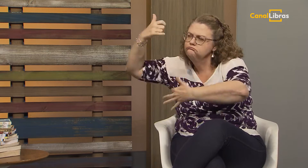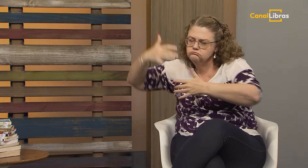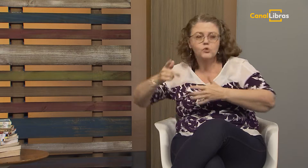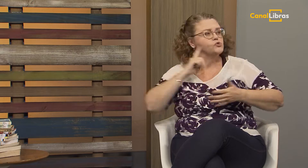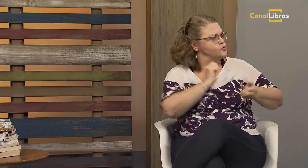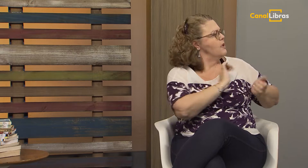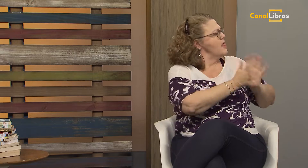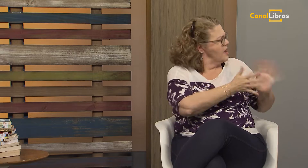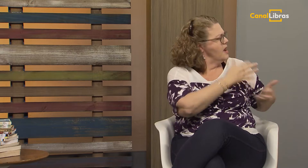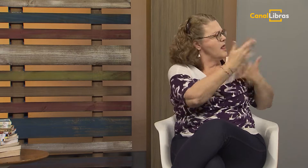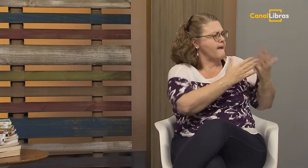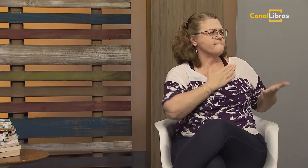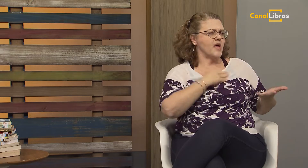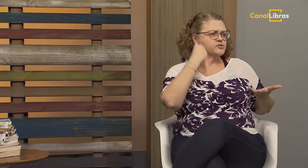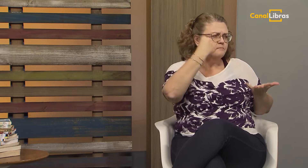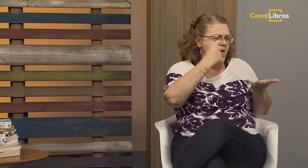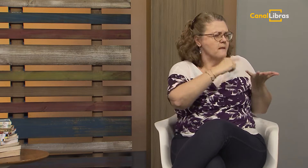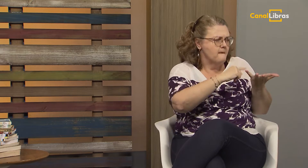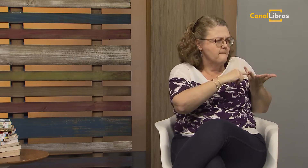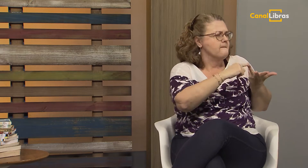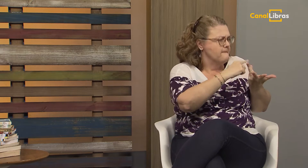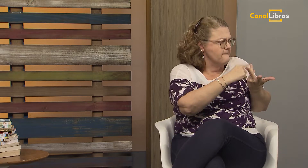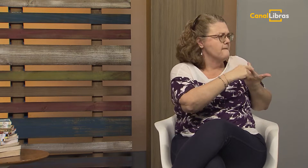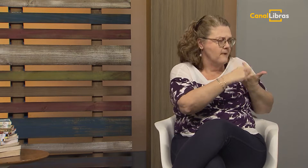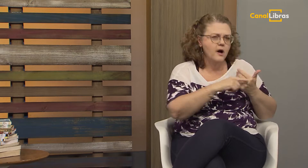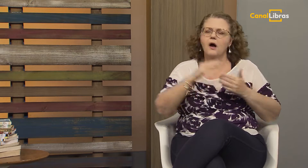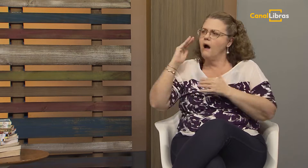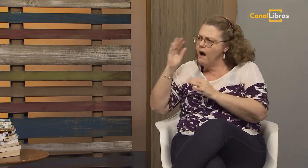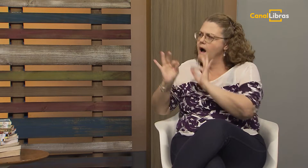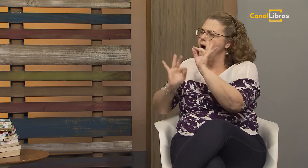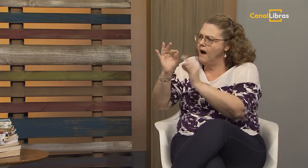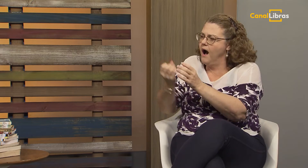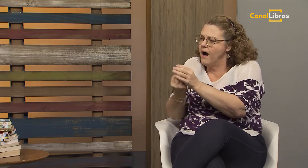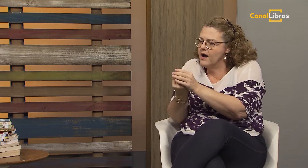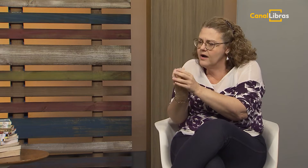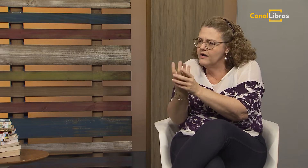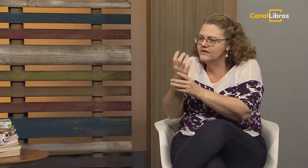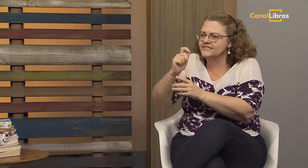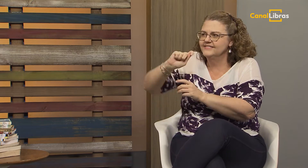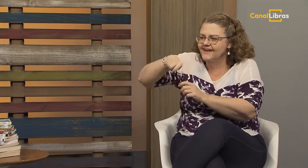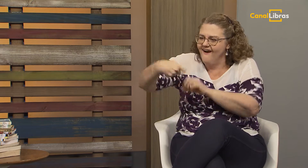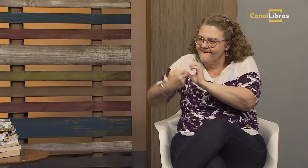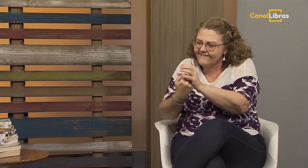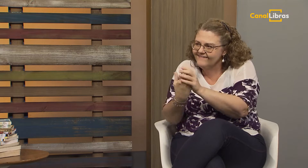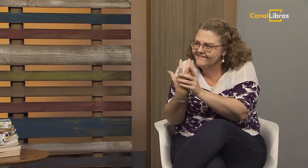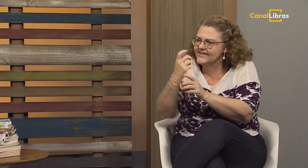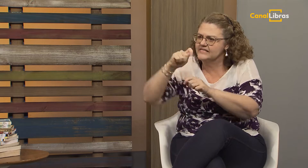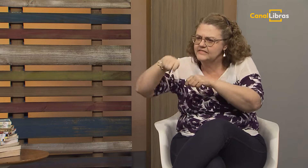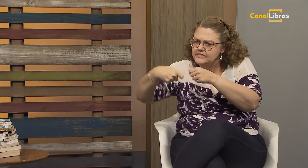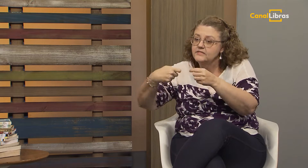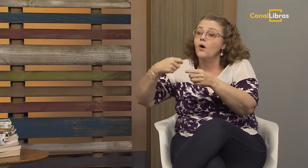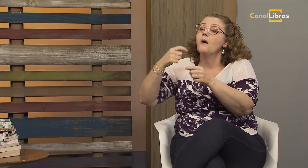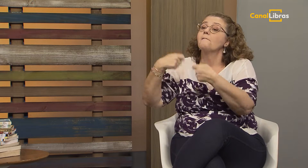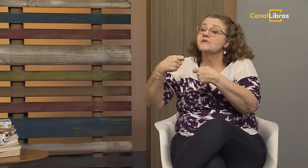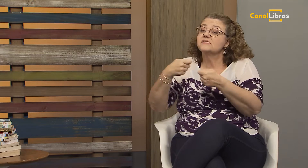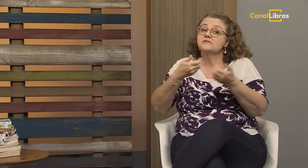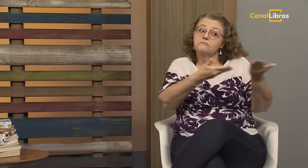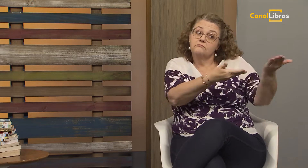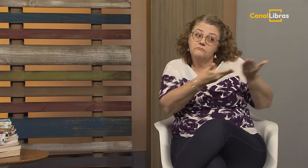para que o profissional surdo possa compartilhar sua experiência e ser possível a devida compreensão na sua criação de sinais. É